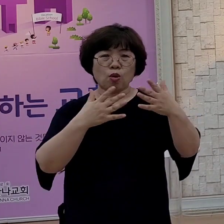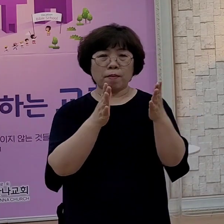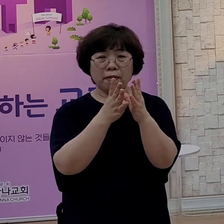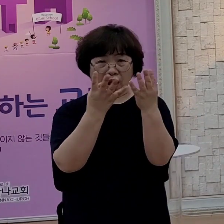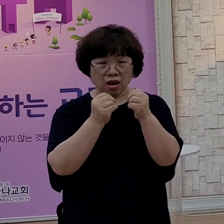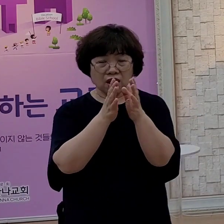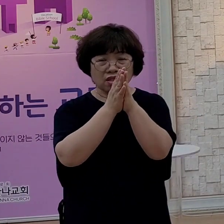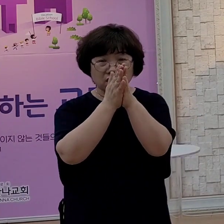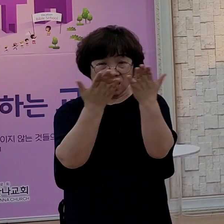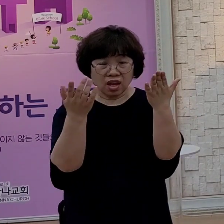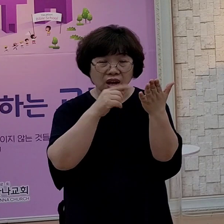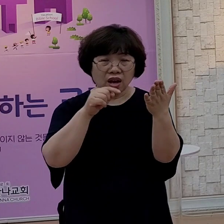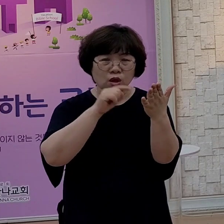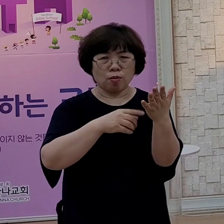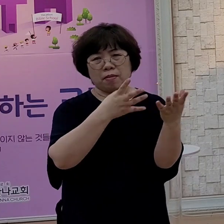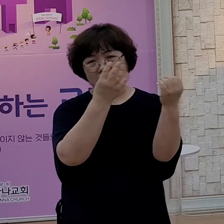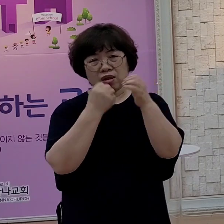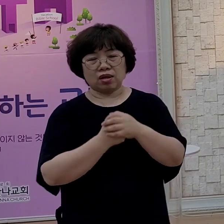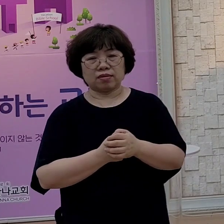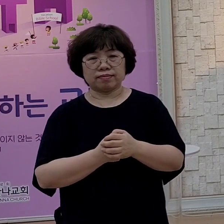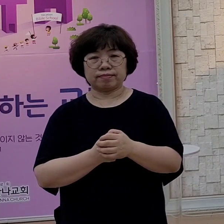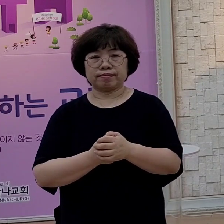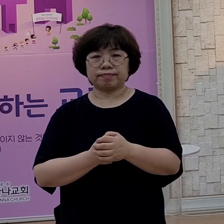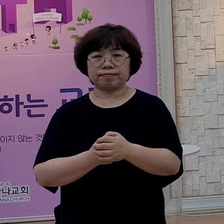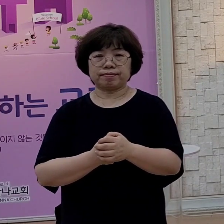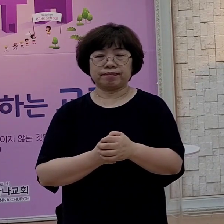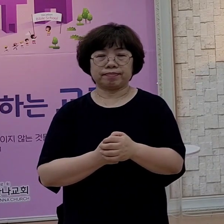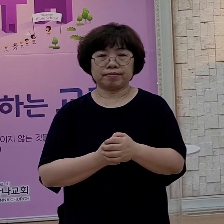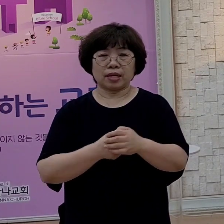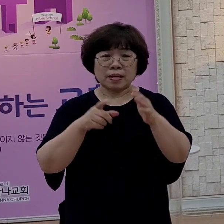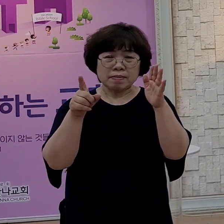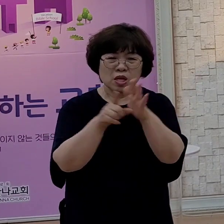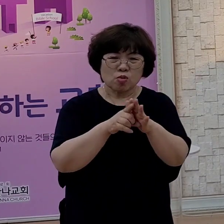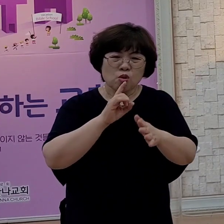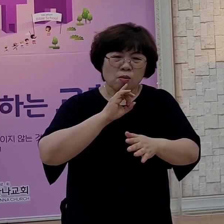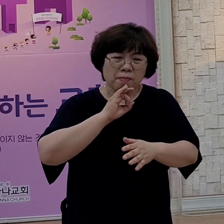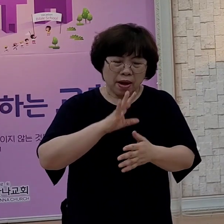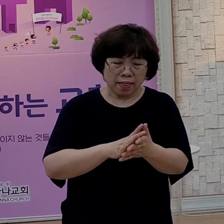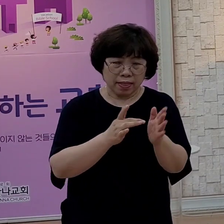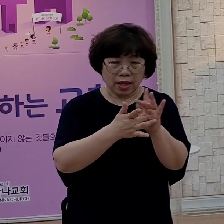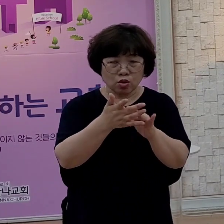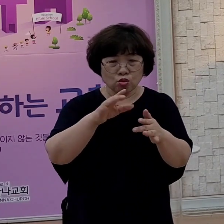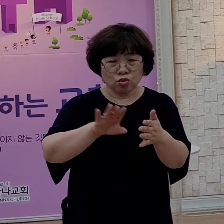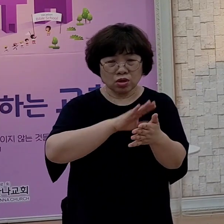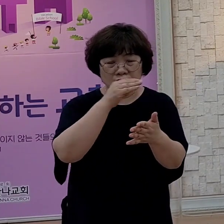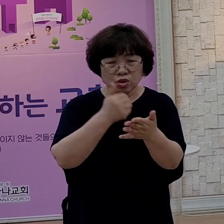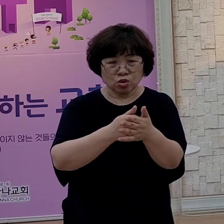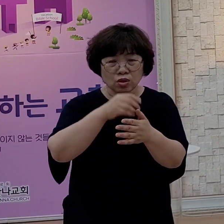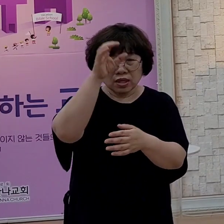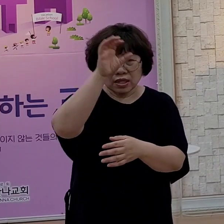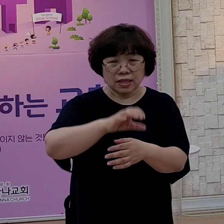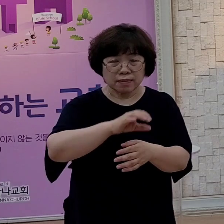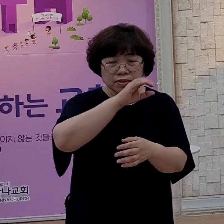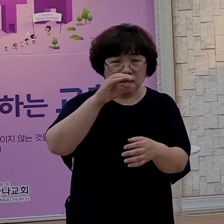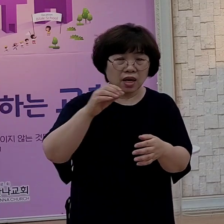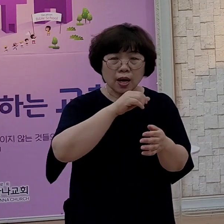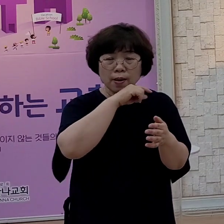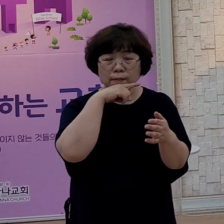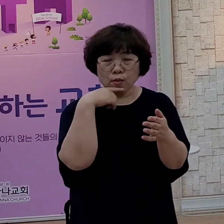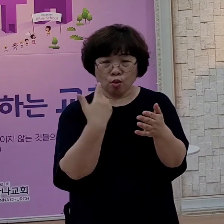마치 행함을 강조하면 이단처럼 보였어요. 어디 믿음으로 말이죠. 예수 그리스도의 십자가 보혈을 막